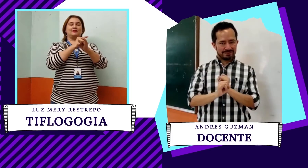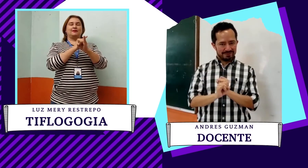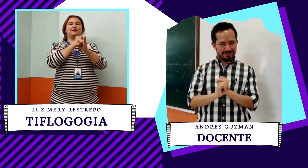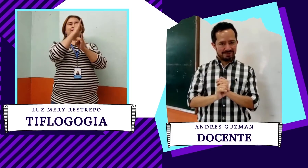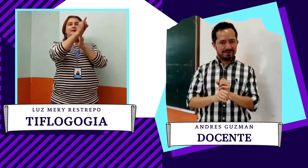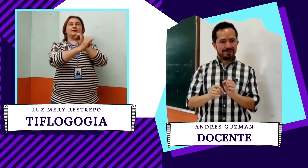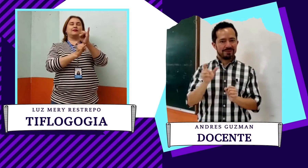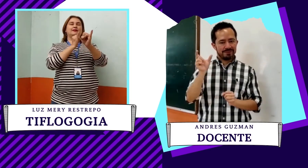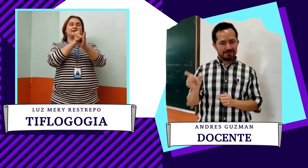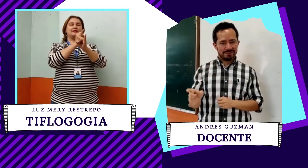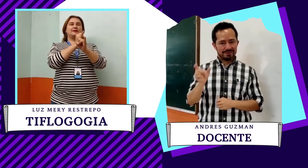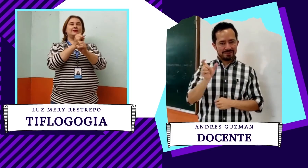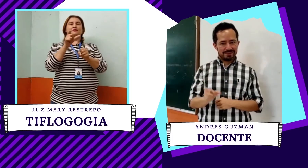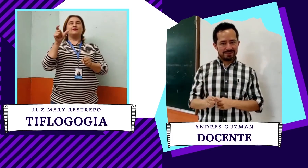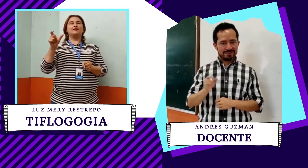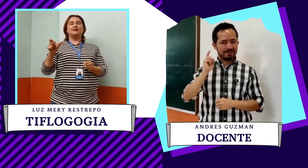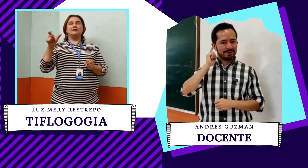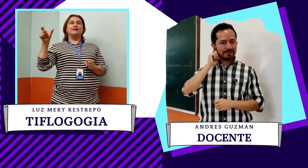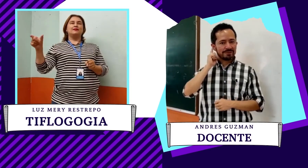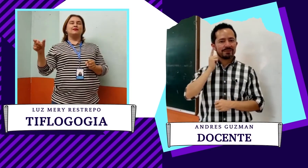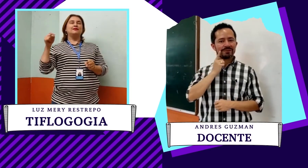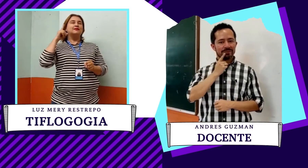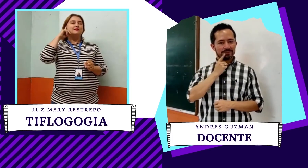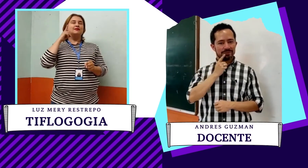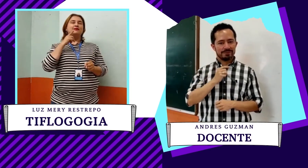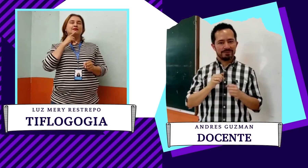Semana Internacional de la Persona Sorda.